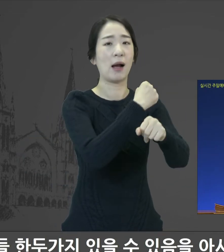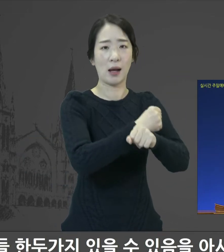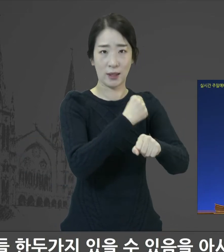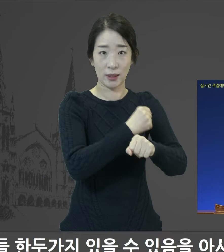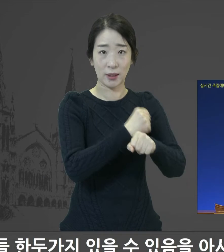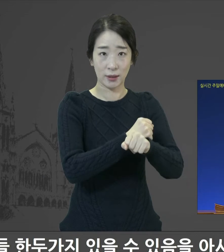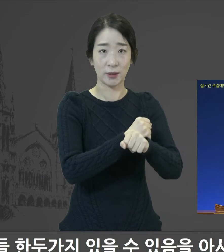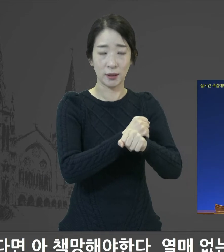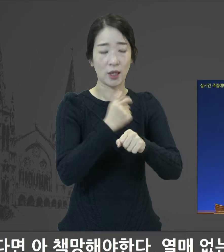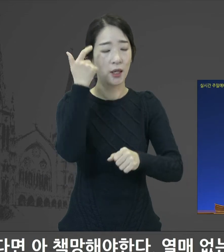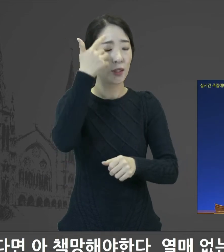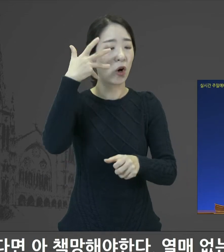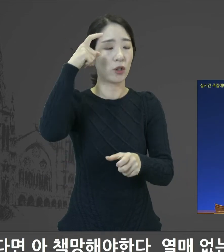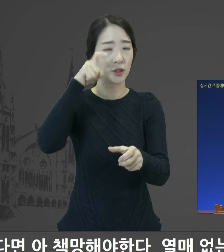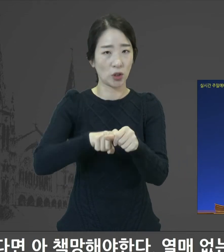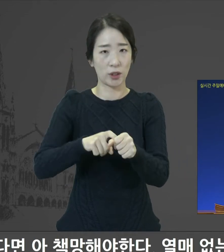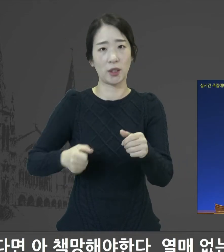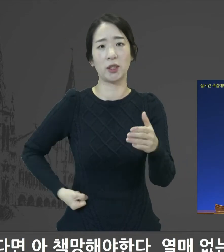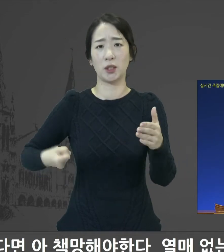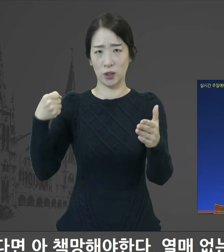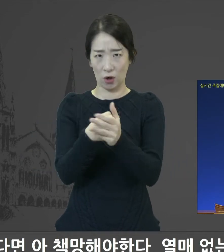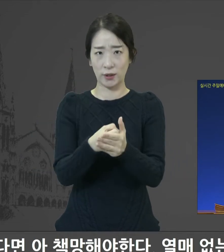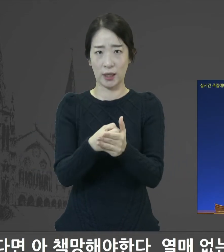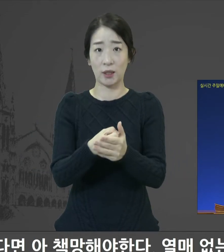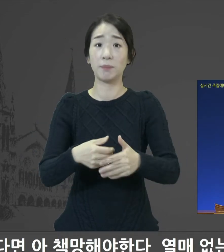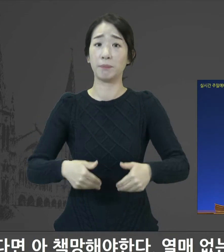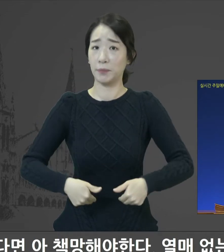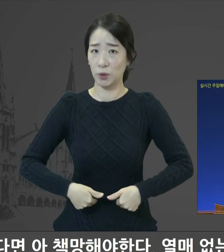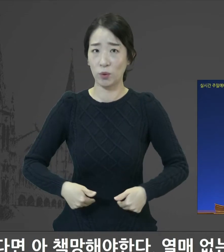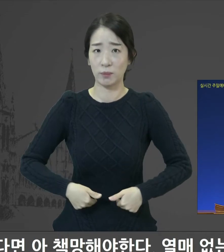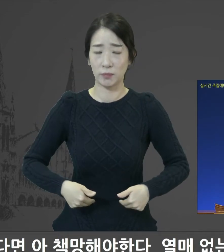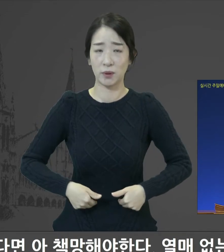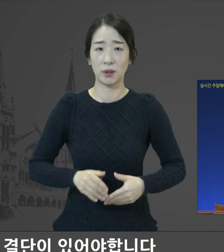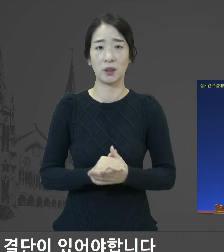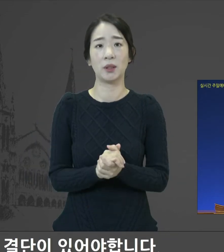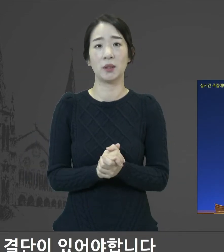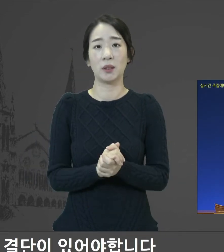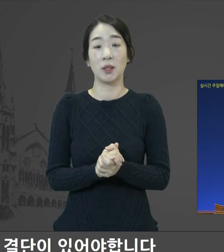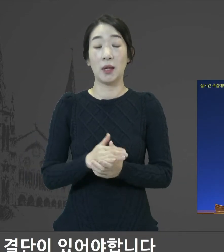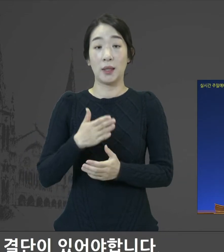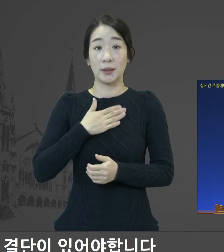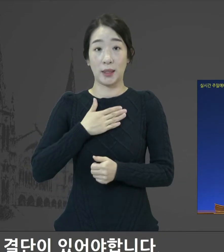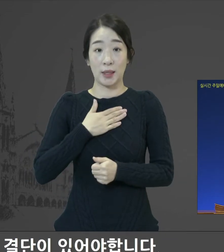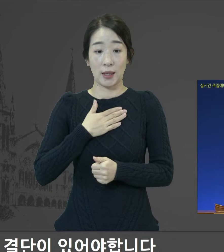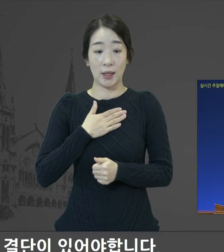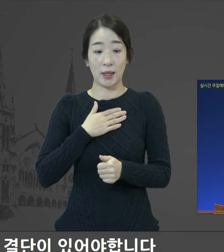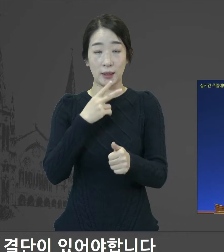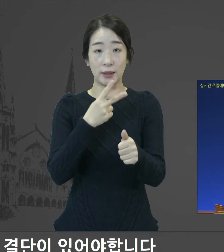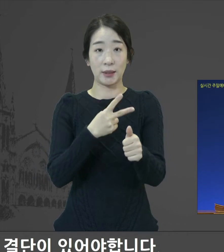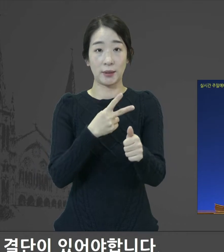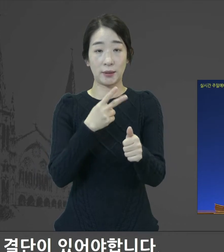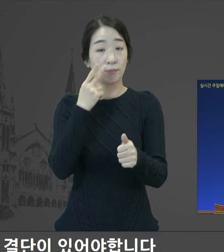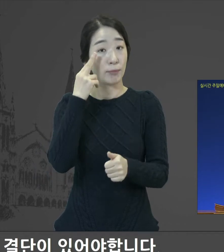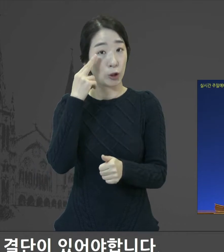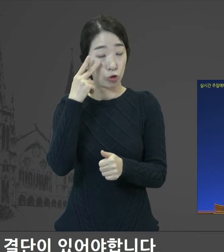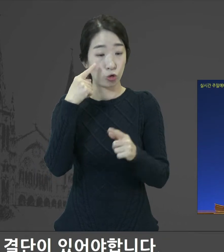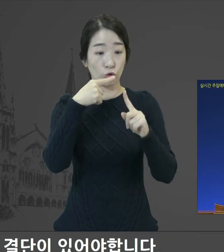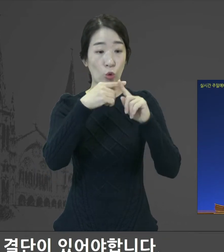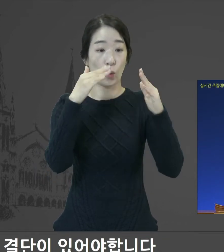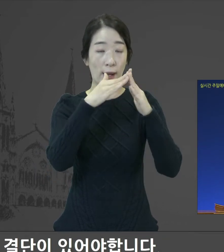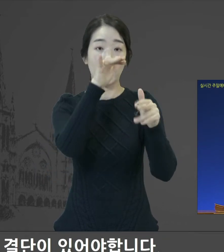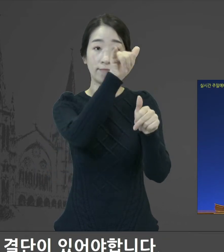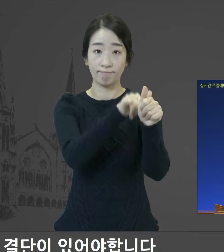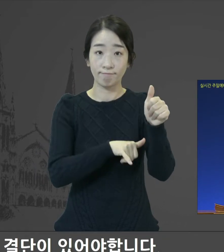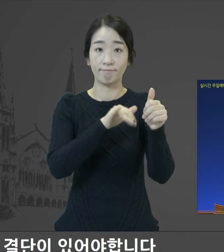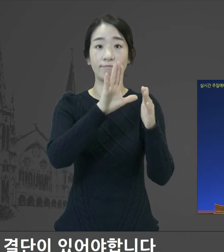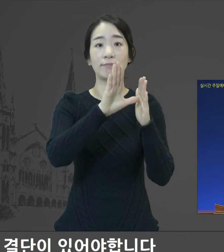있는 영적인 결단이 있어야 되겠습니다. 제가 이민교회를 섬길 때 이게 참 기억나는